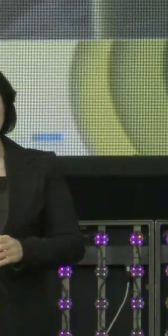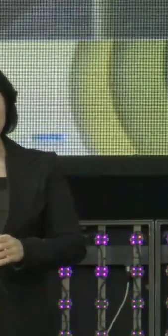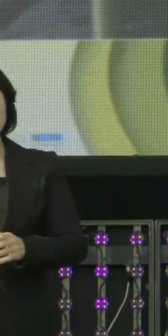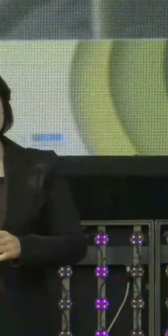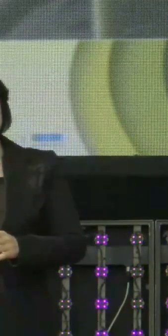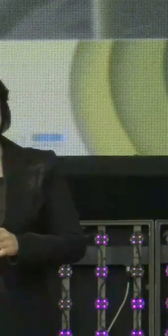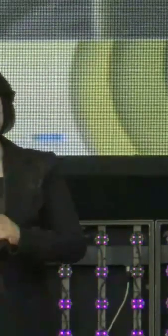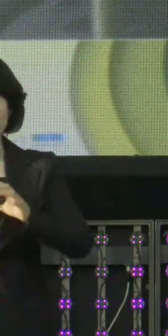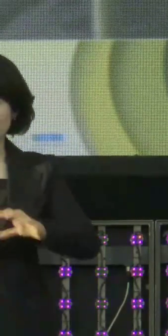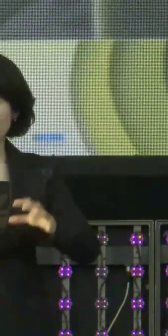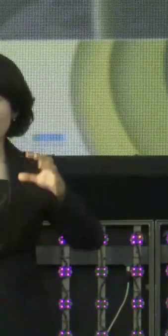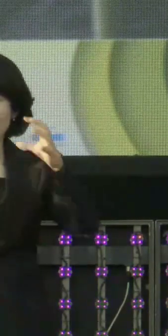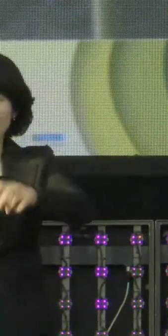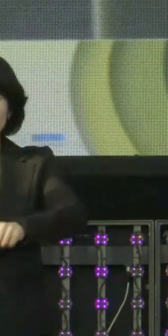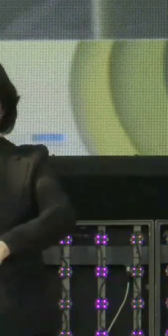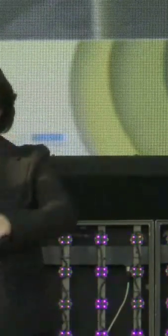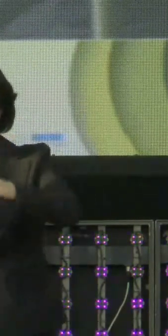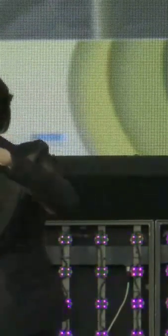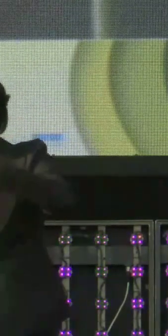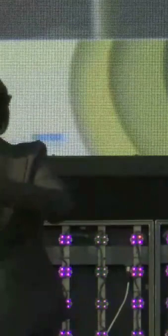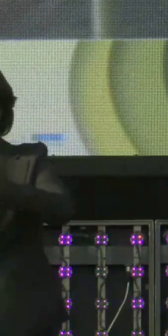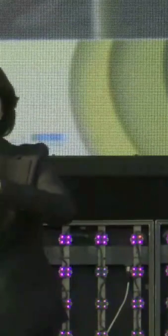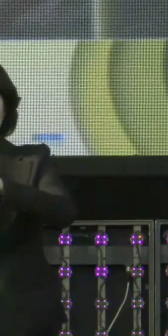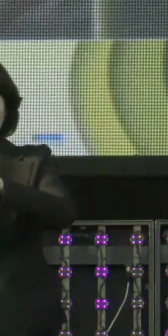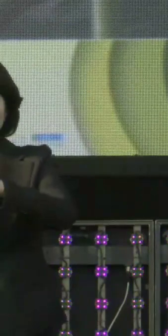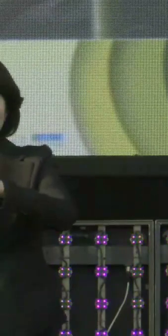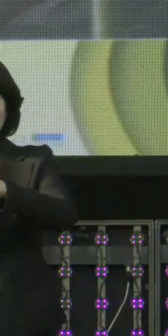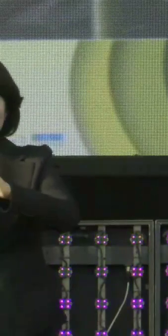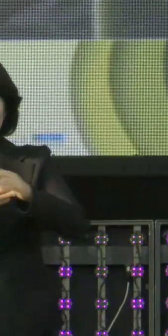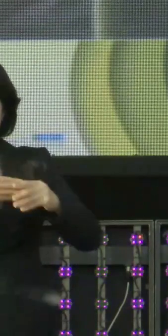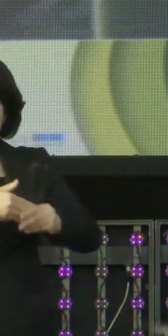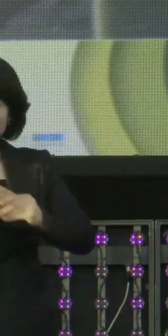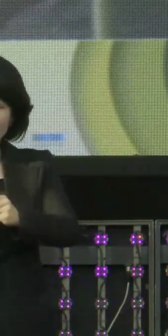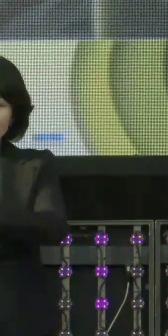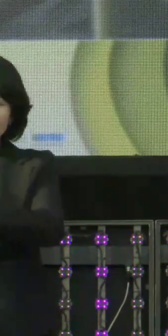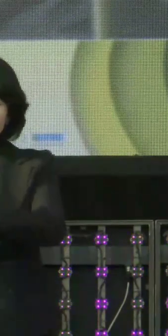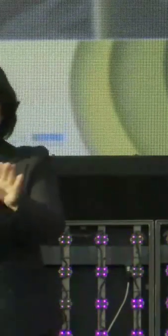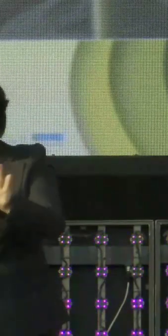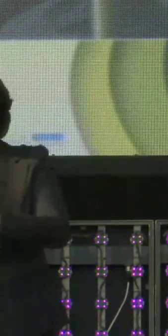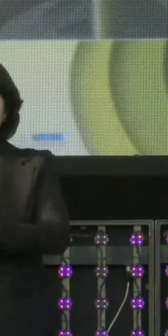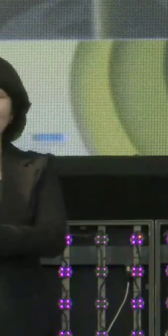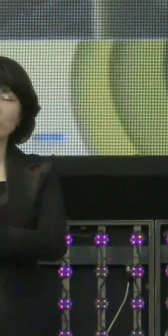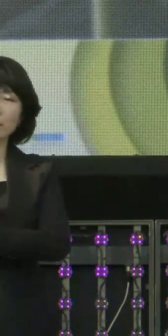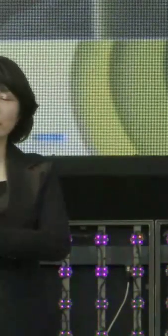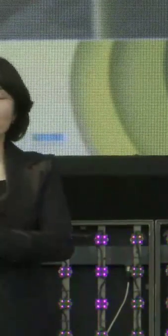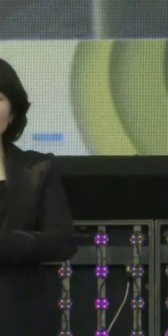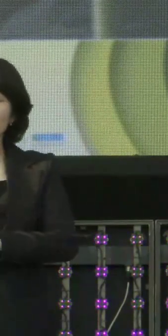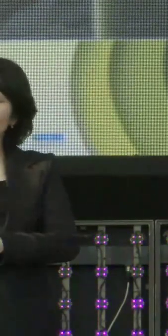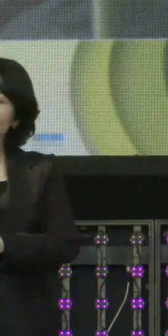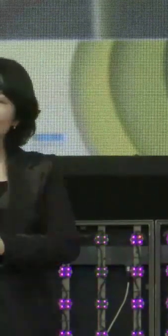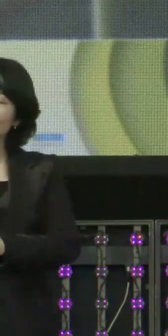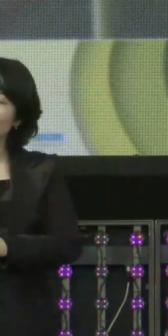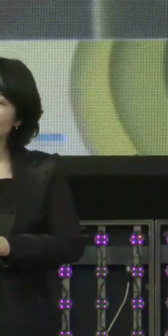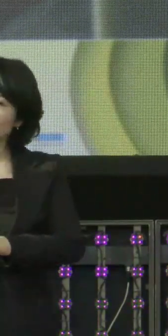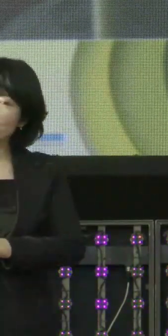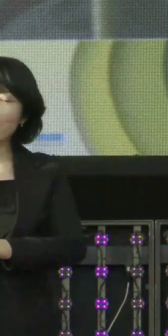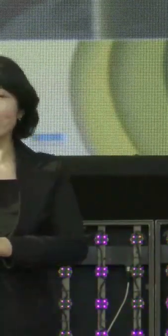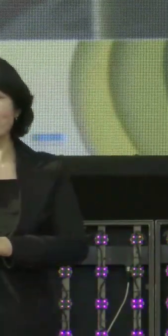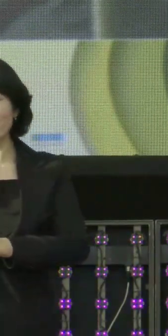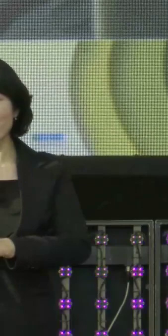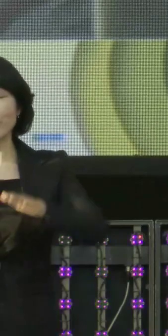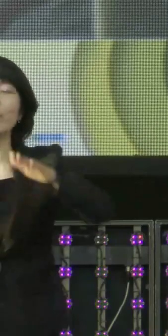대한민국이 세계 최고의 우리 이제 선도 국가가 될 수 있는 가능성을 보여주는 예술의 가루